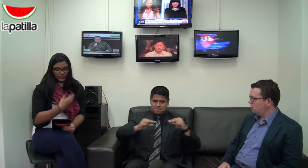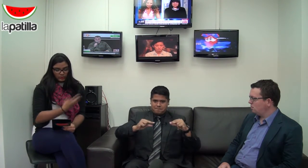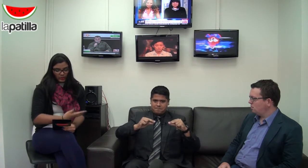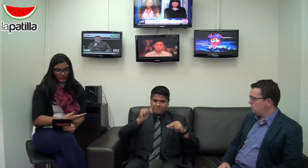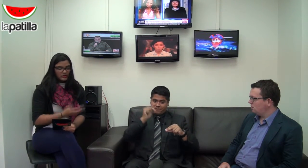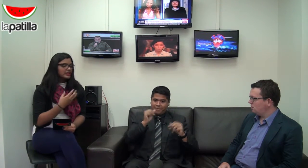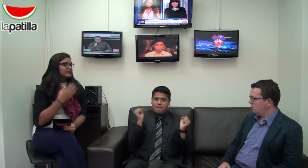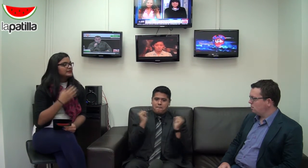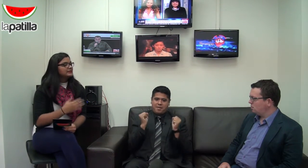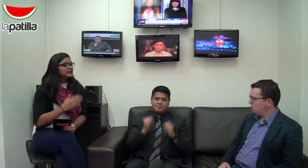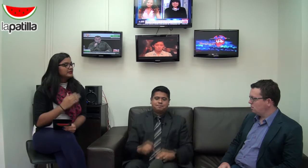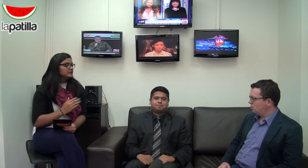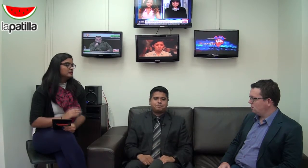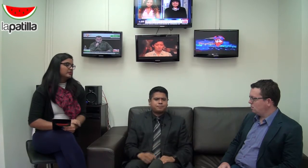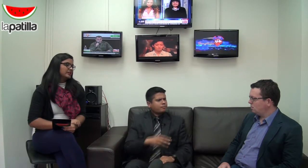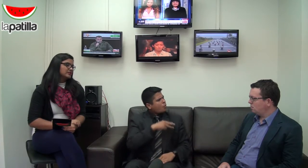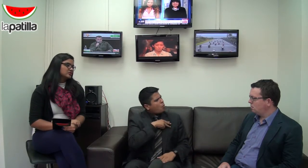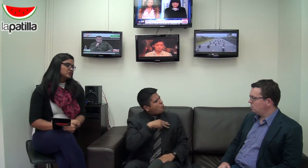un poco de qué trata esta confederación?